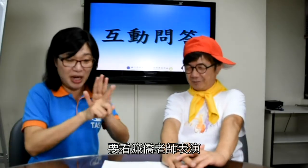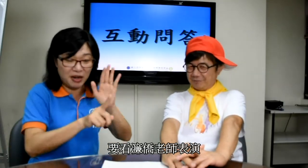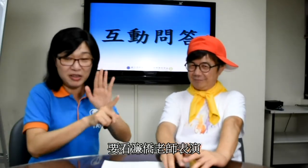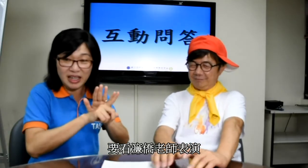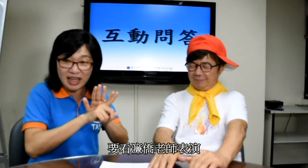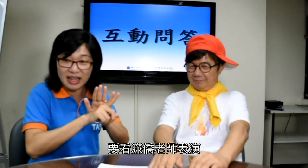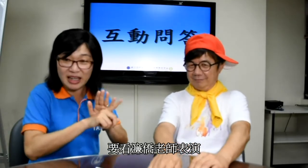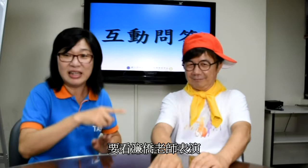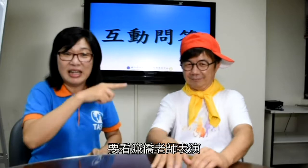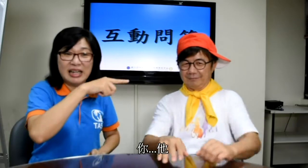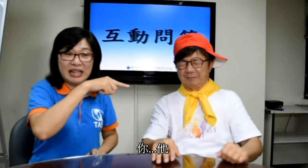表演。